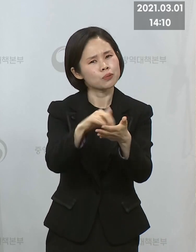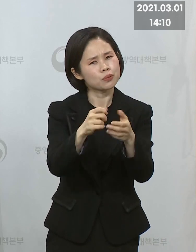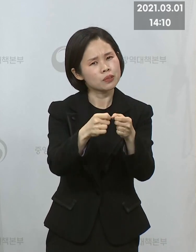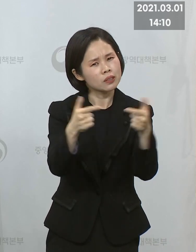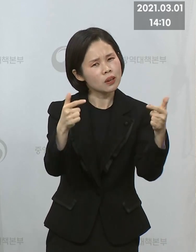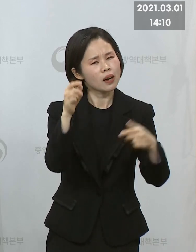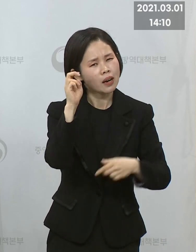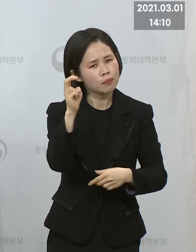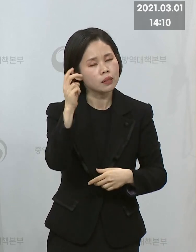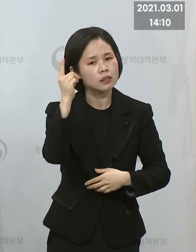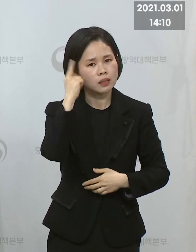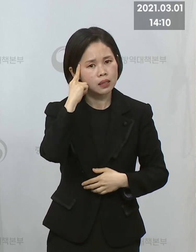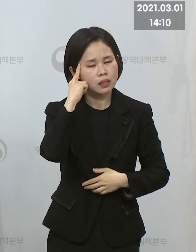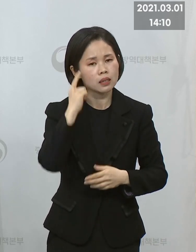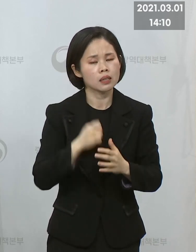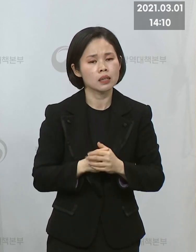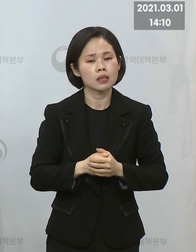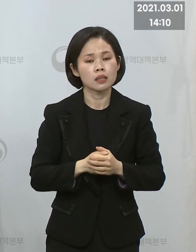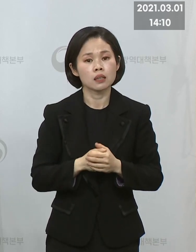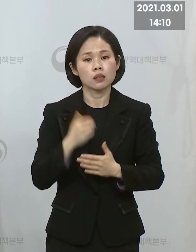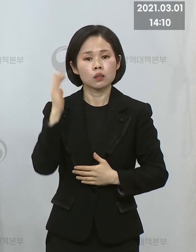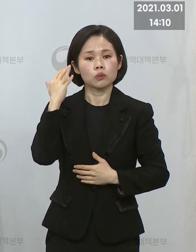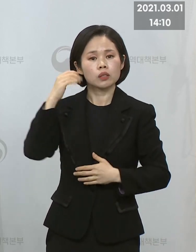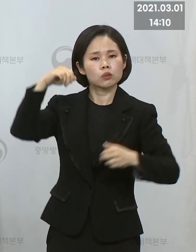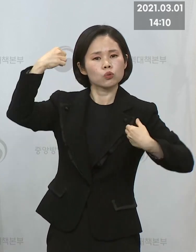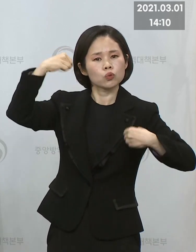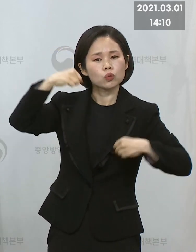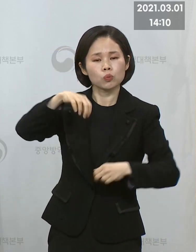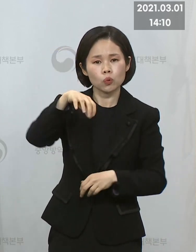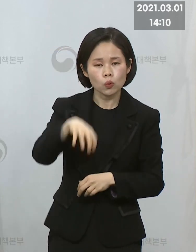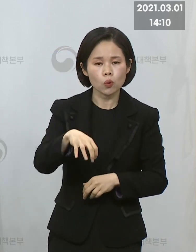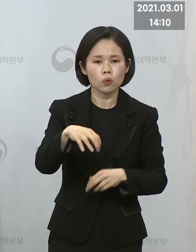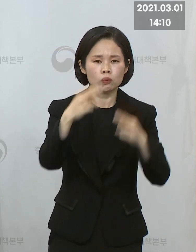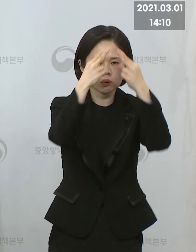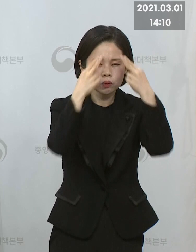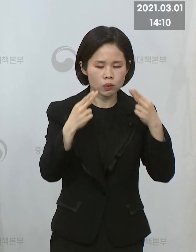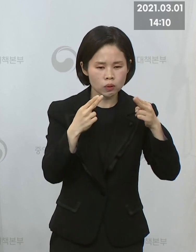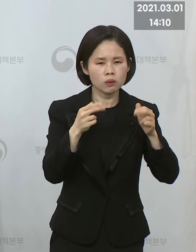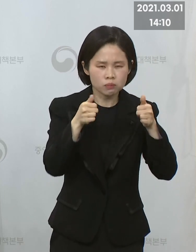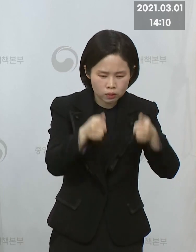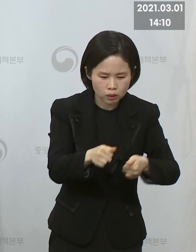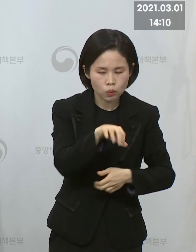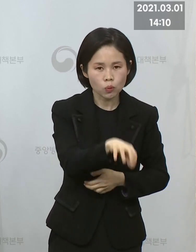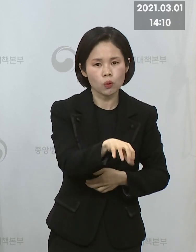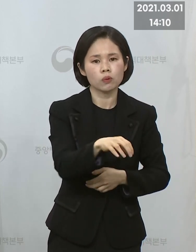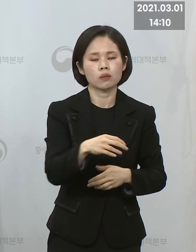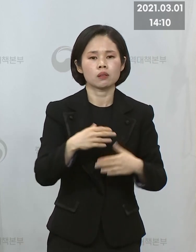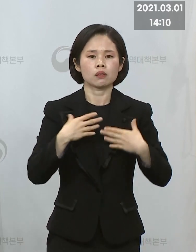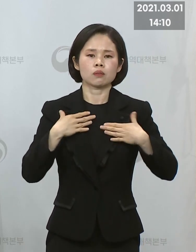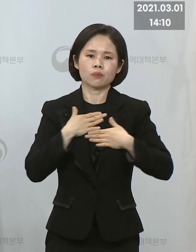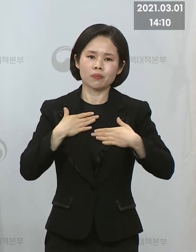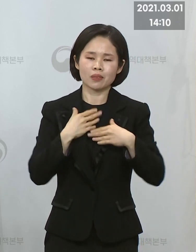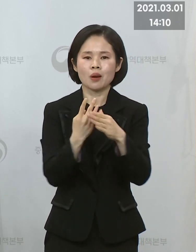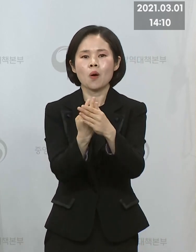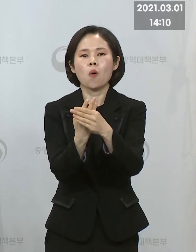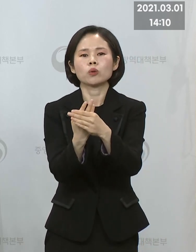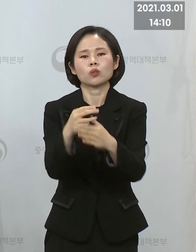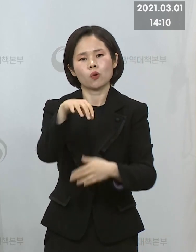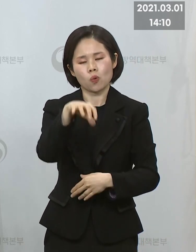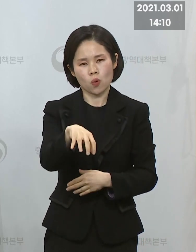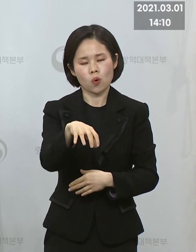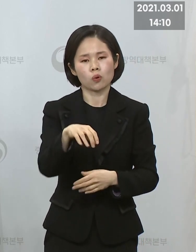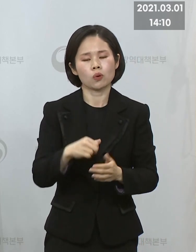보고 있습니다. 최근 들어서 춤무도장, 장례식장, 그리고 사우나나 온천과 같은